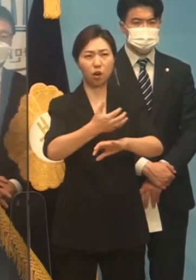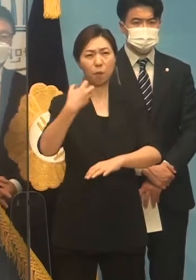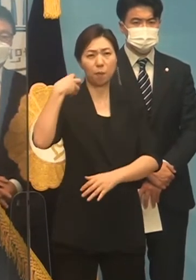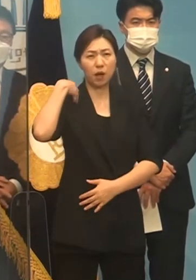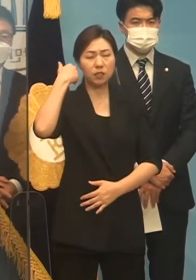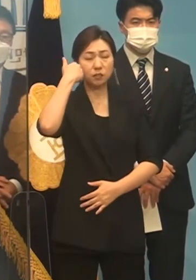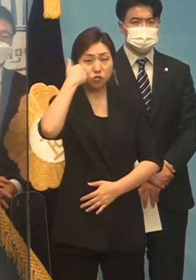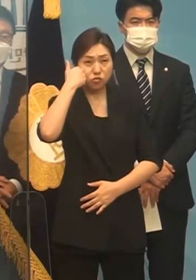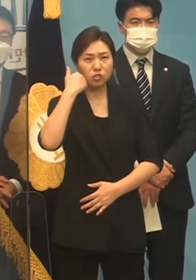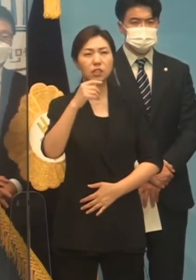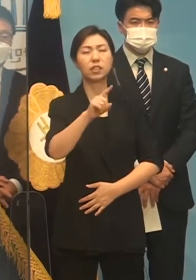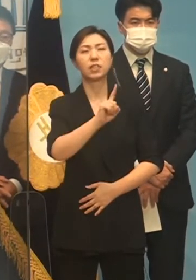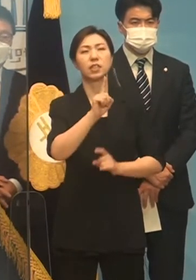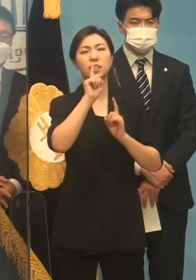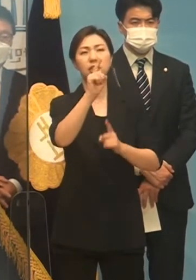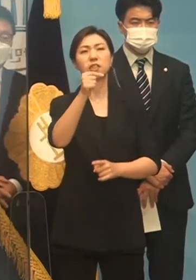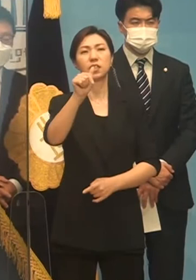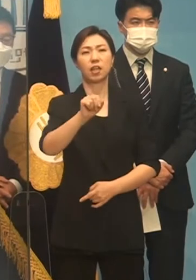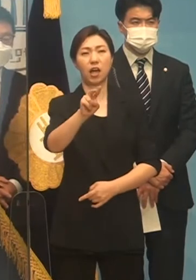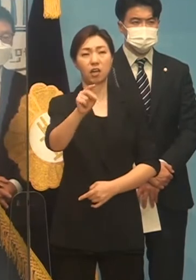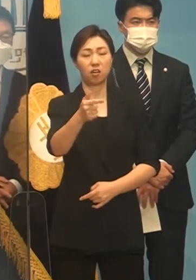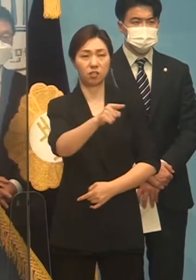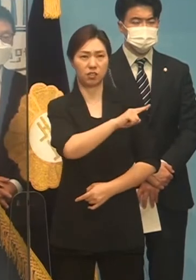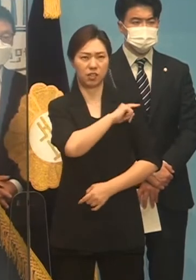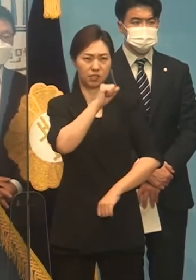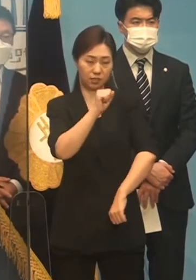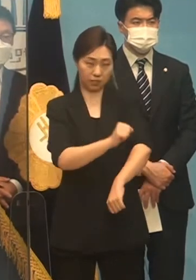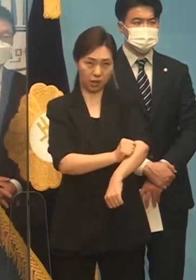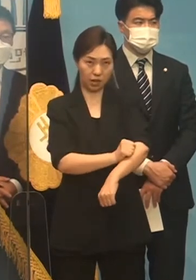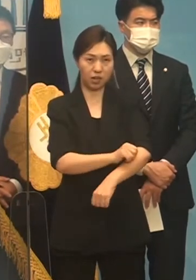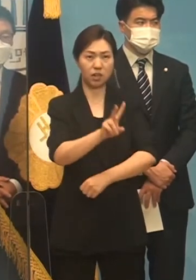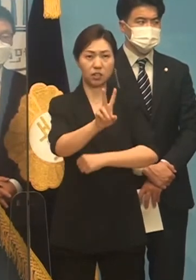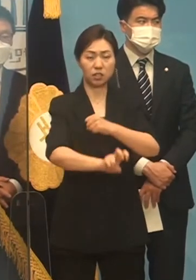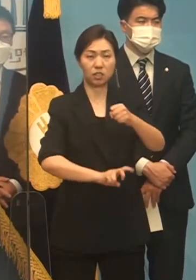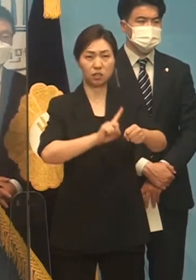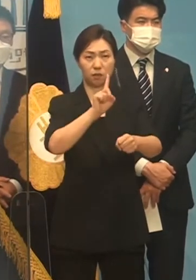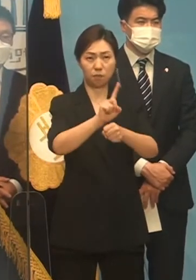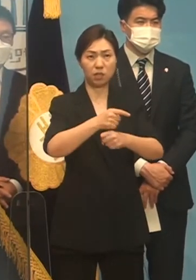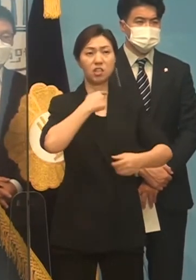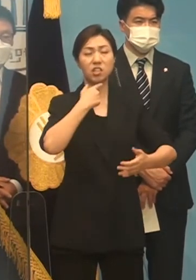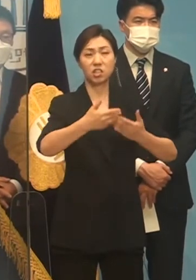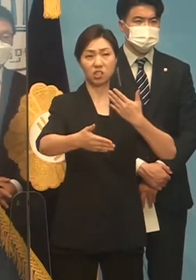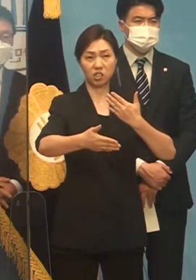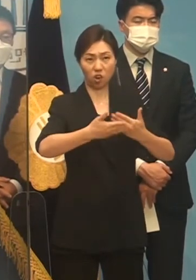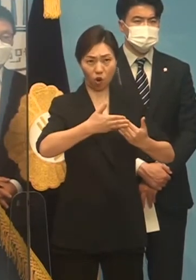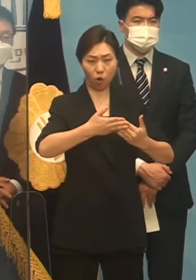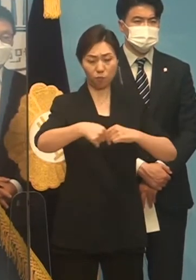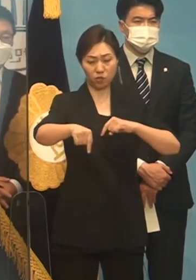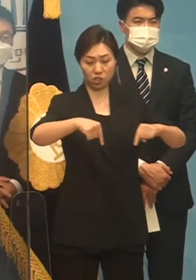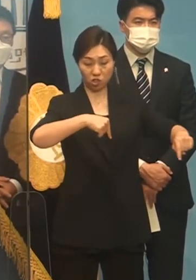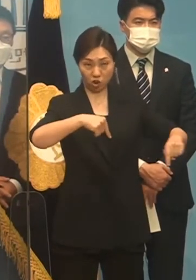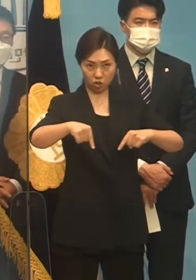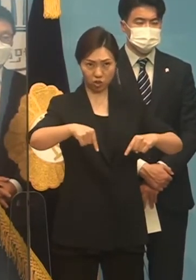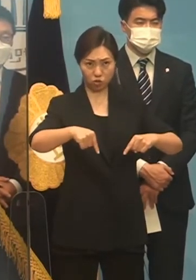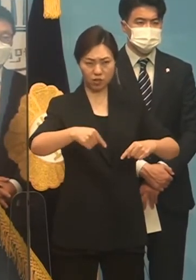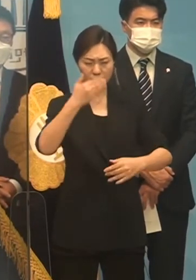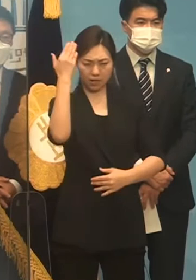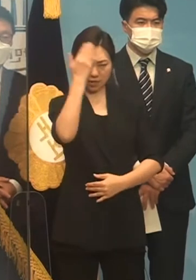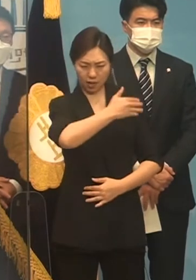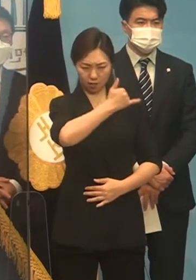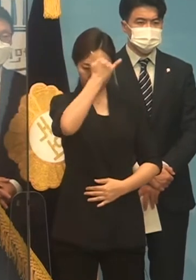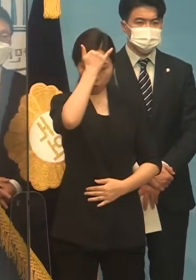있습니다. 21년 정치 인생을 통해 깨끗함과 도덕성은 이미